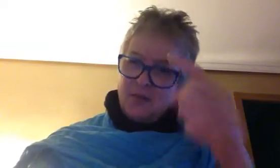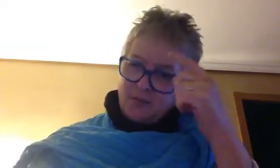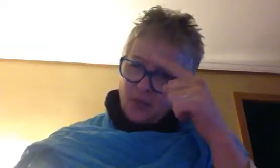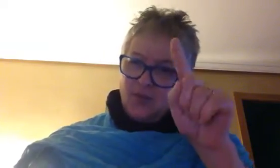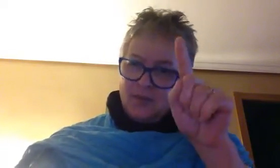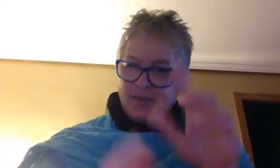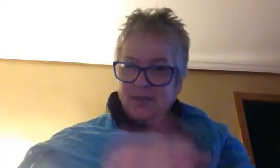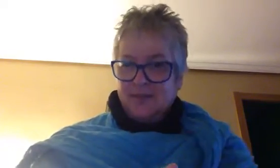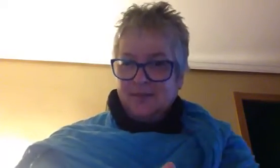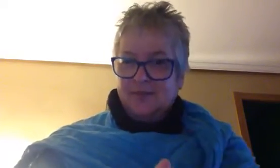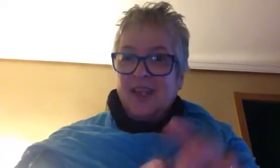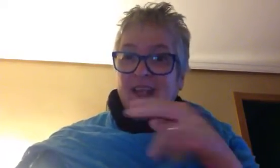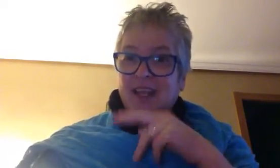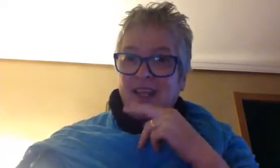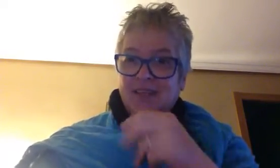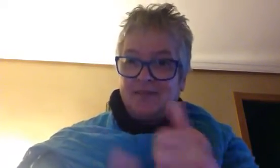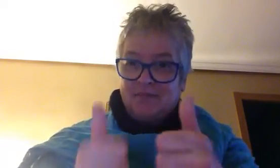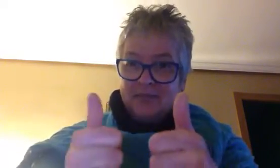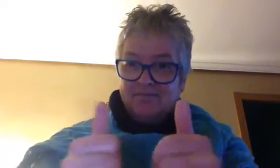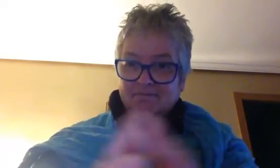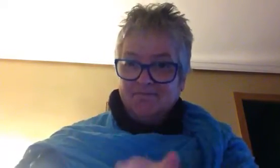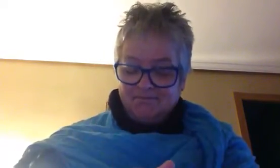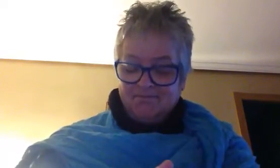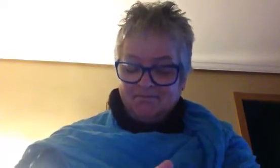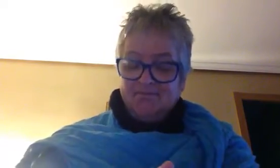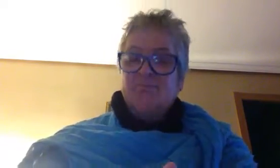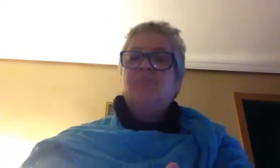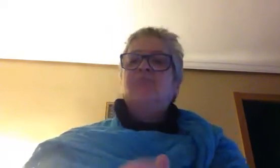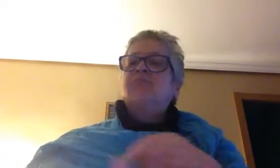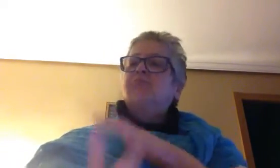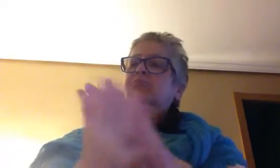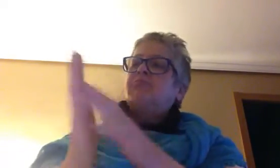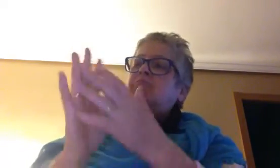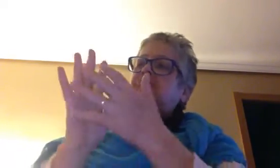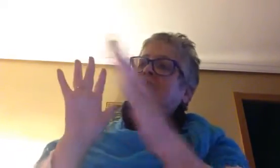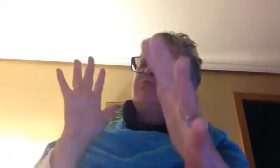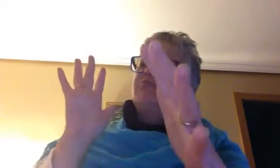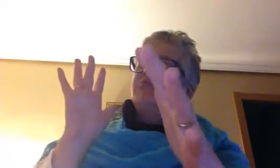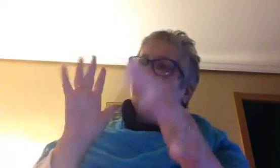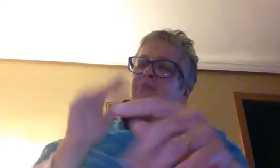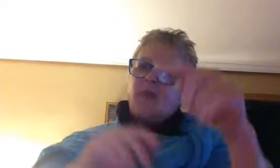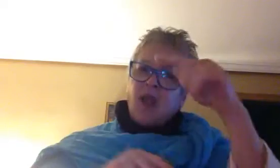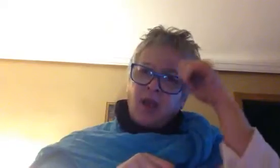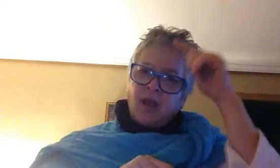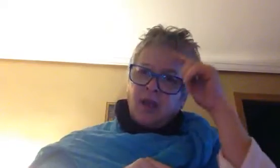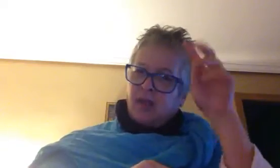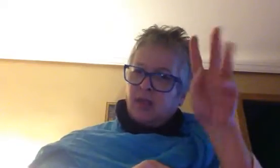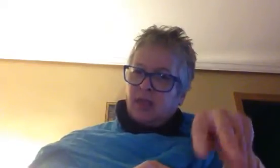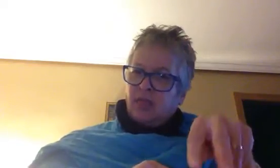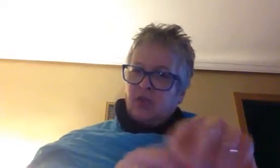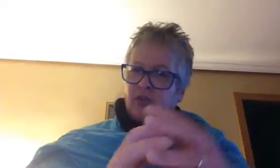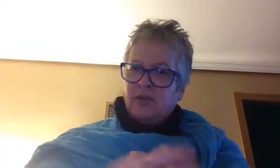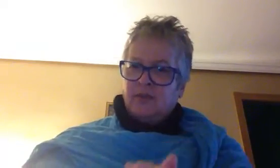incorporarme a un grupo para refugiarme de cualquier vendaval, de cualquier huracán,